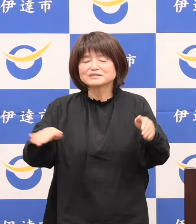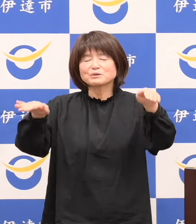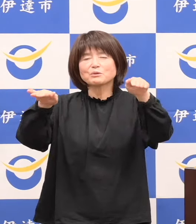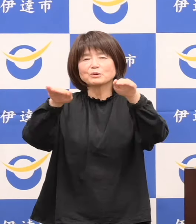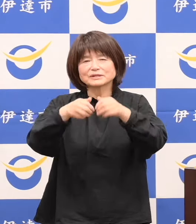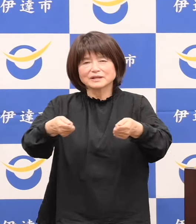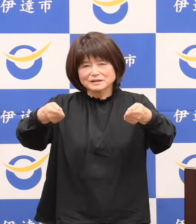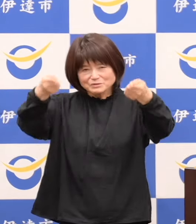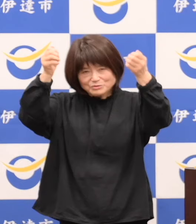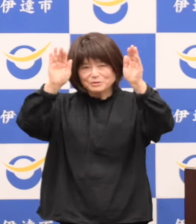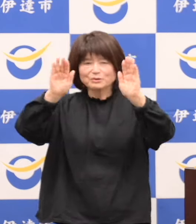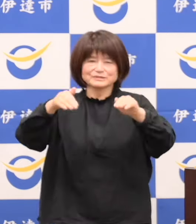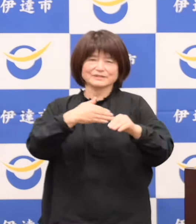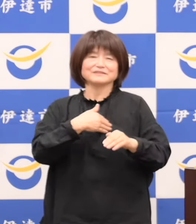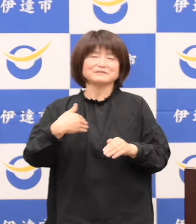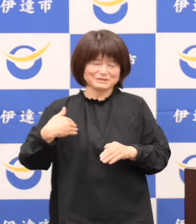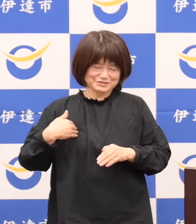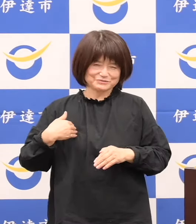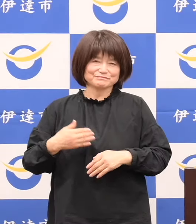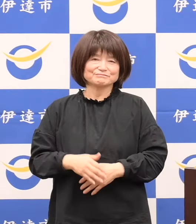ることができるということになります。